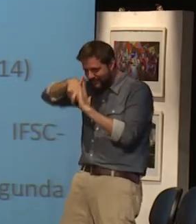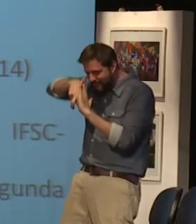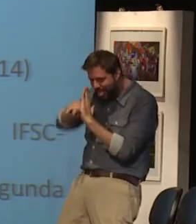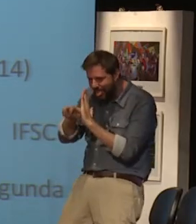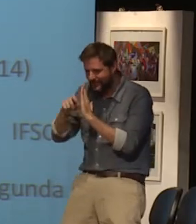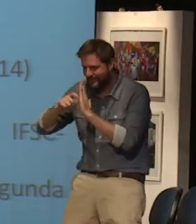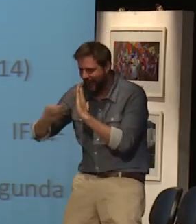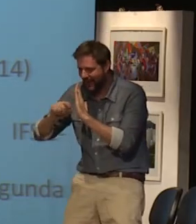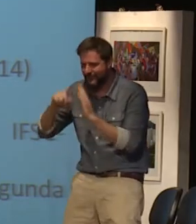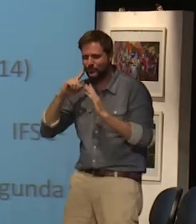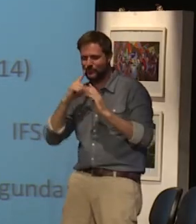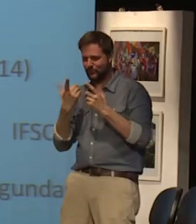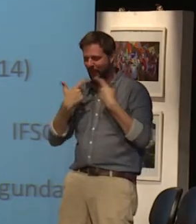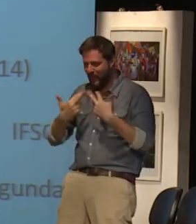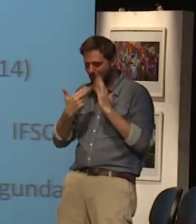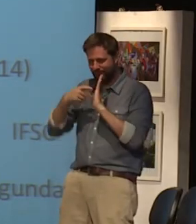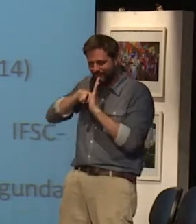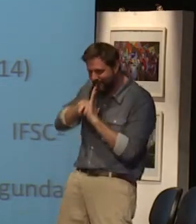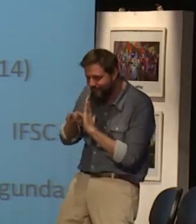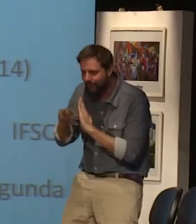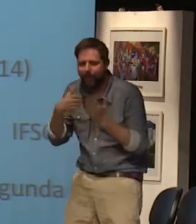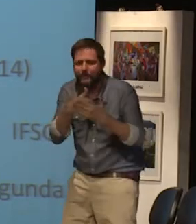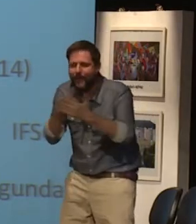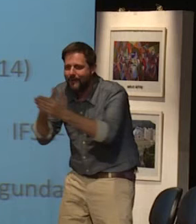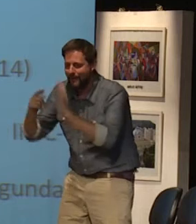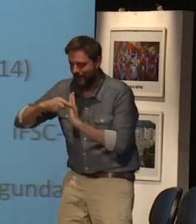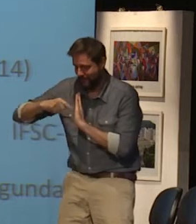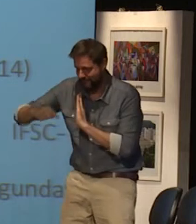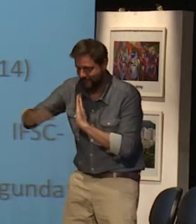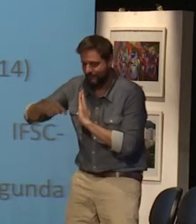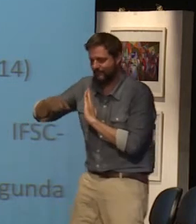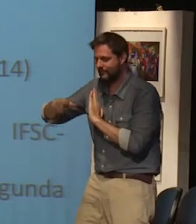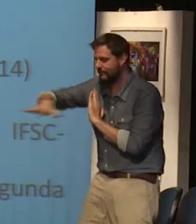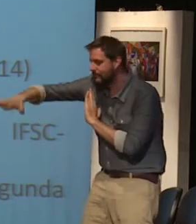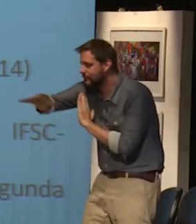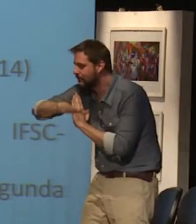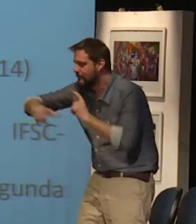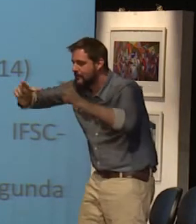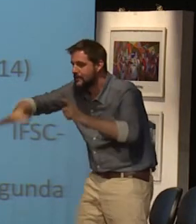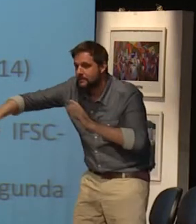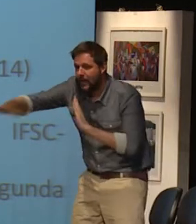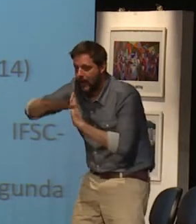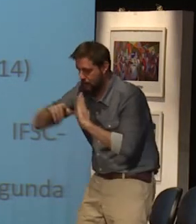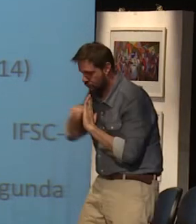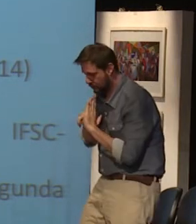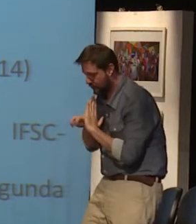Então, por exemplo, essa inserção linguística que se dá, às vezes com essas barreiras que a gente vai vendo nos